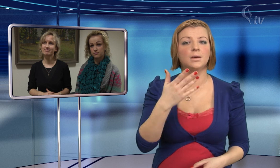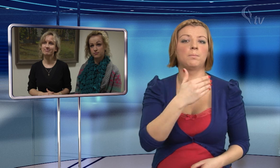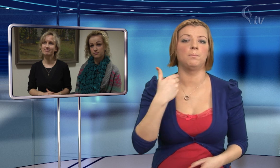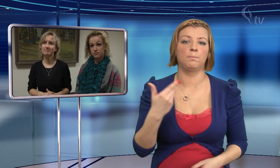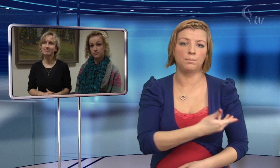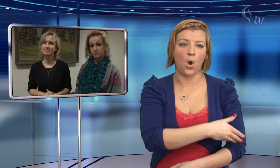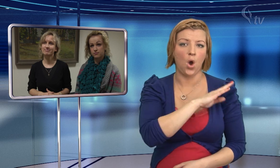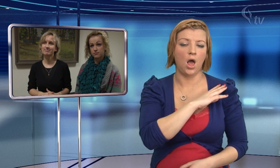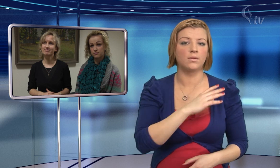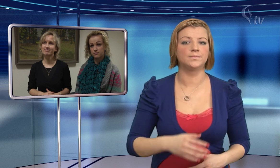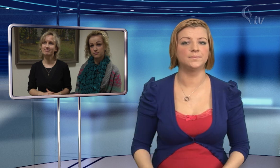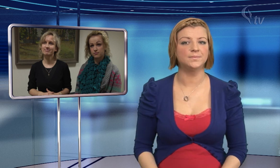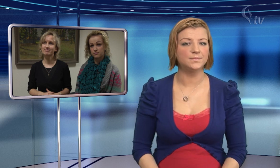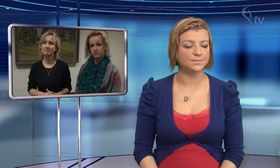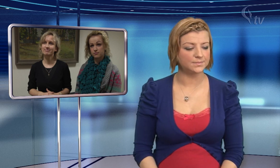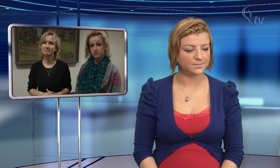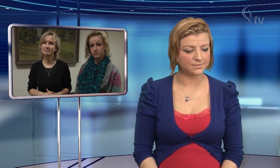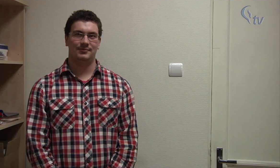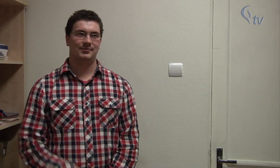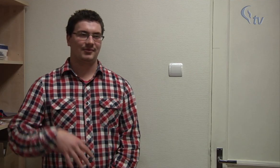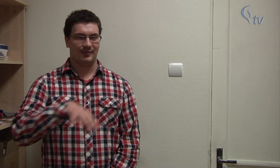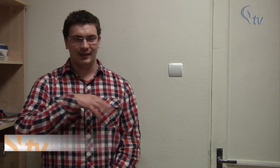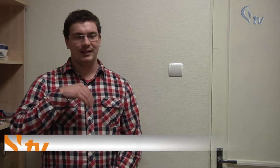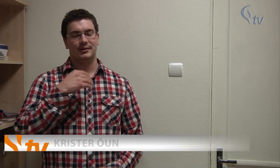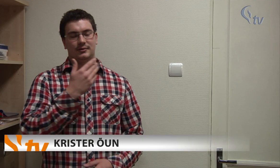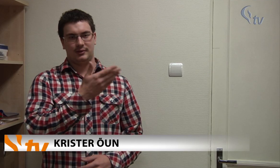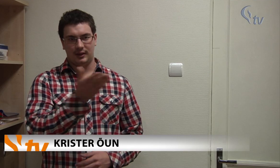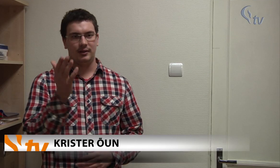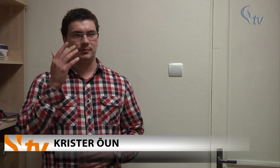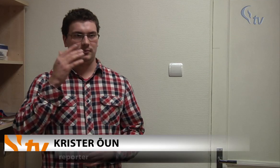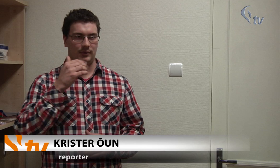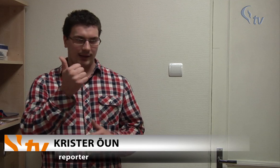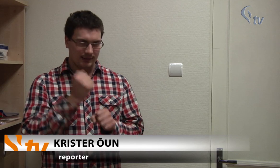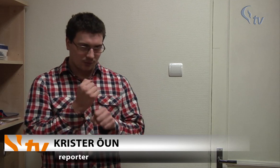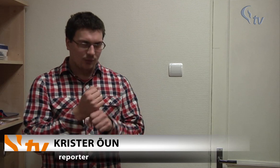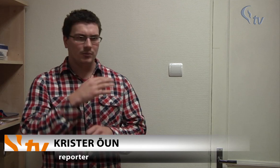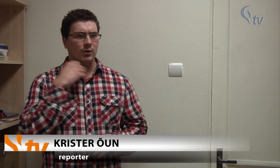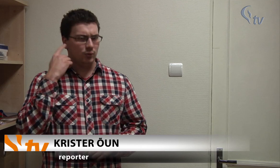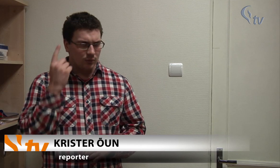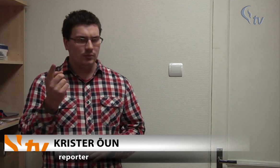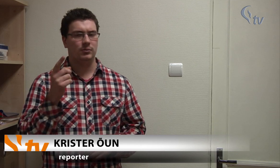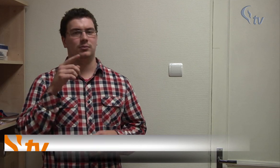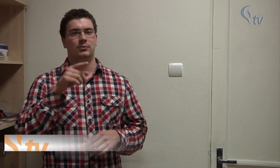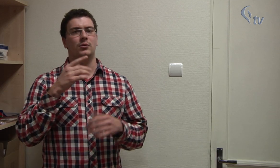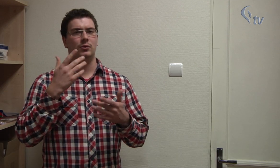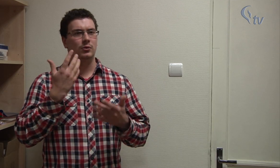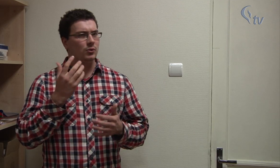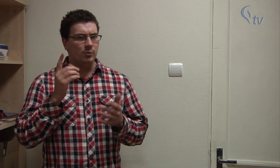Prantsusmaa, Tšehhi ja Poola. Teie heategudest me oleme juba palju kuulnud, aga täna tahaks